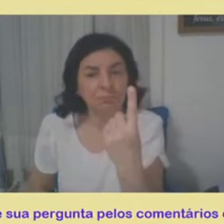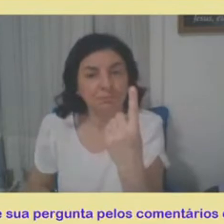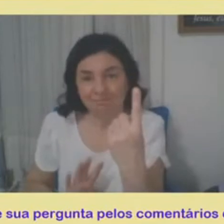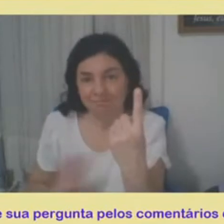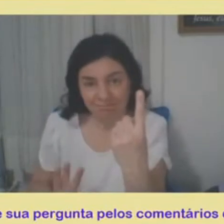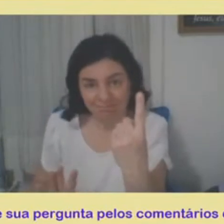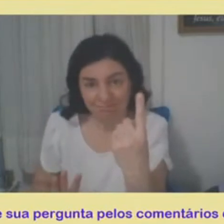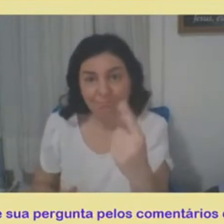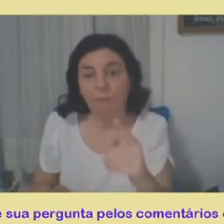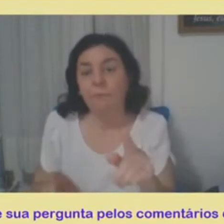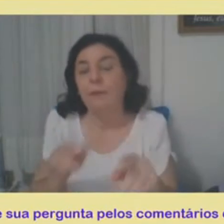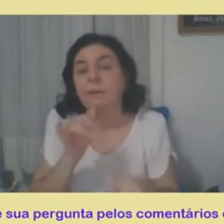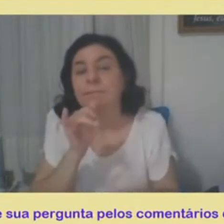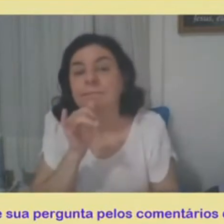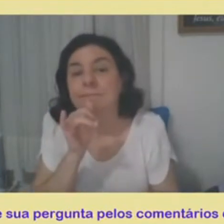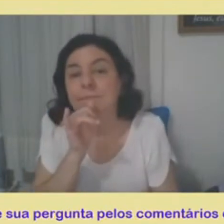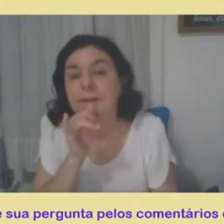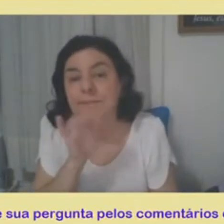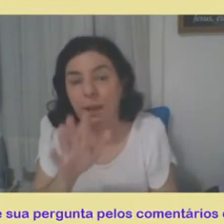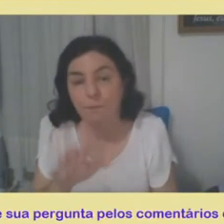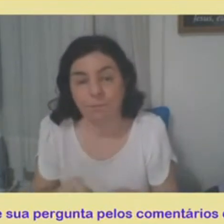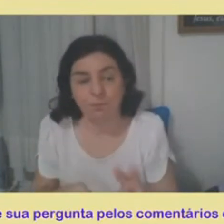1 mais 0, 1.